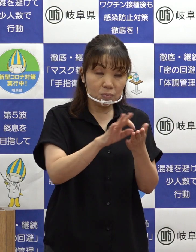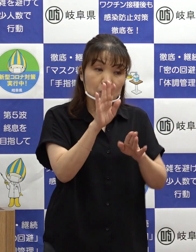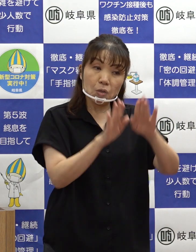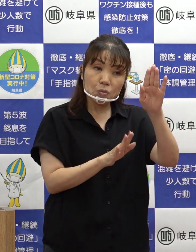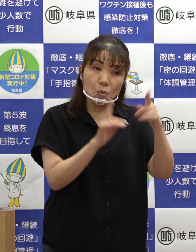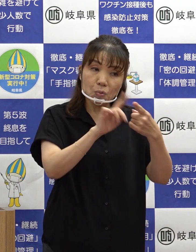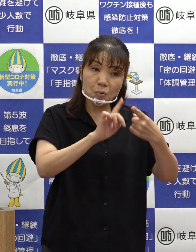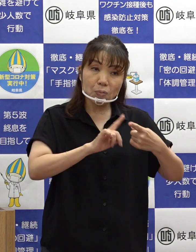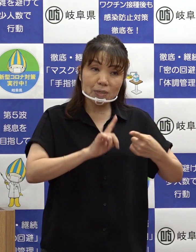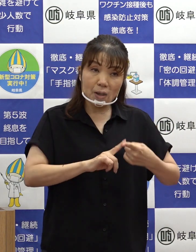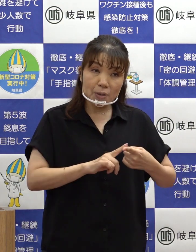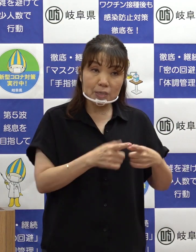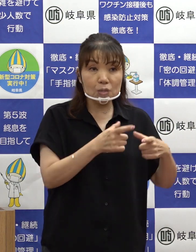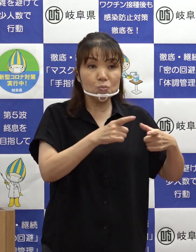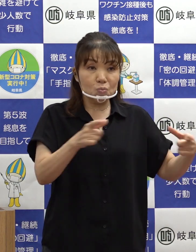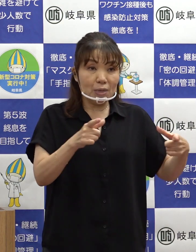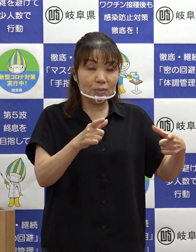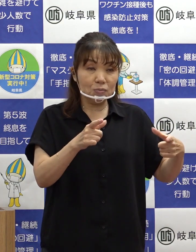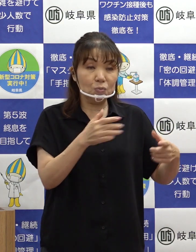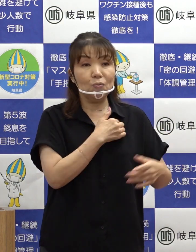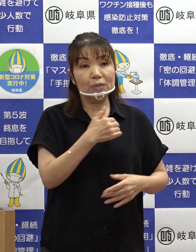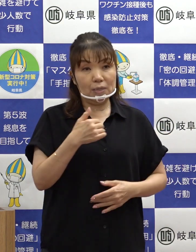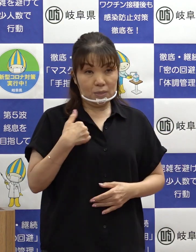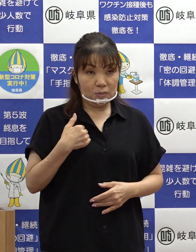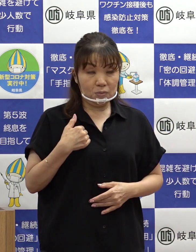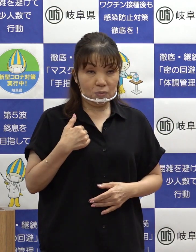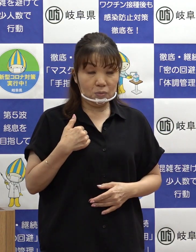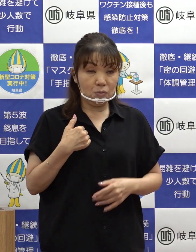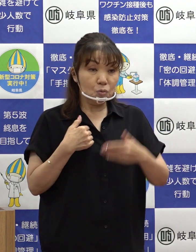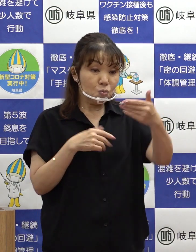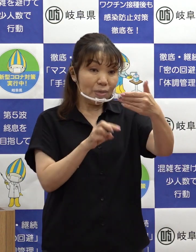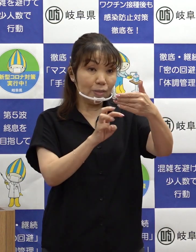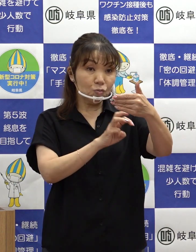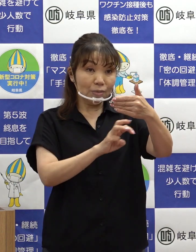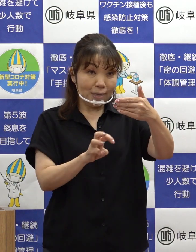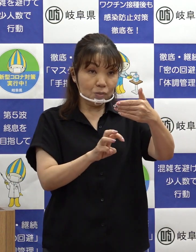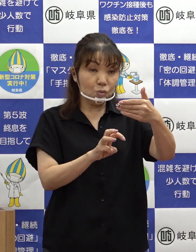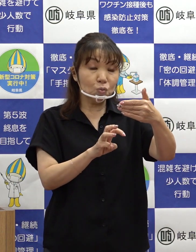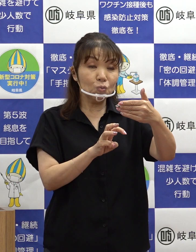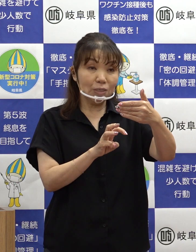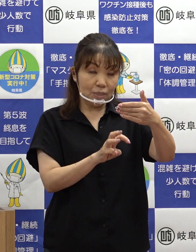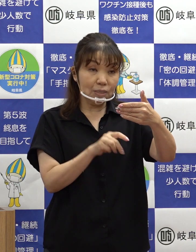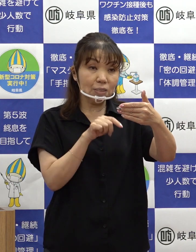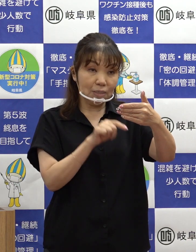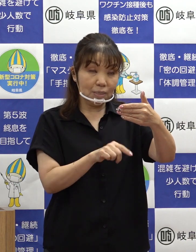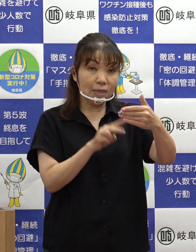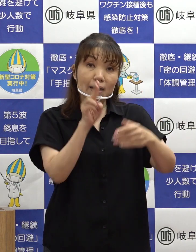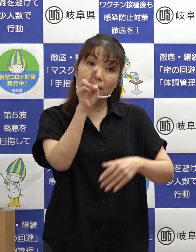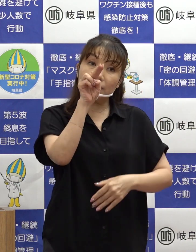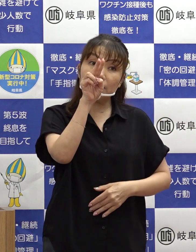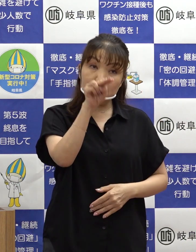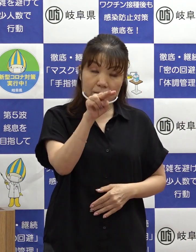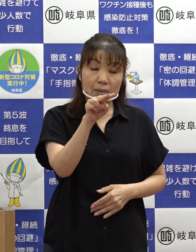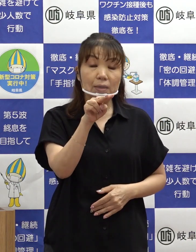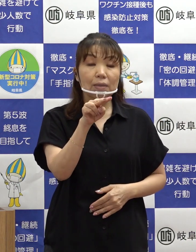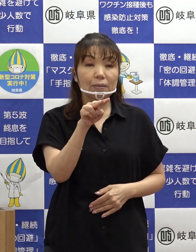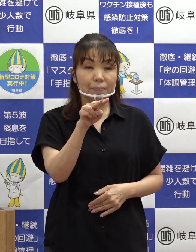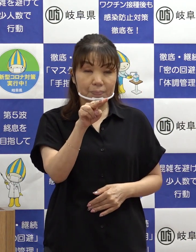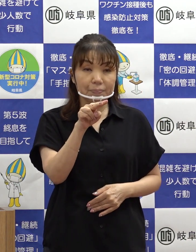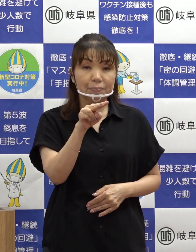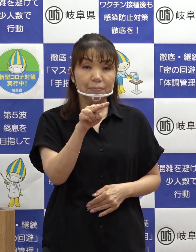することは可能でございますが、今月末30日ですね、あさって